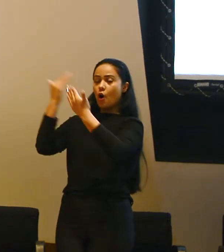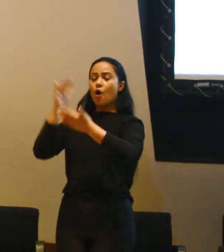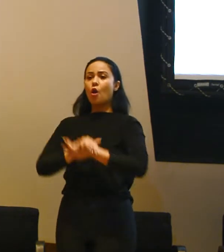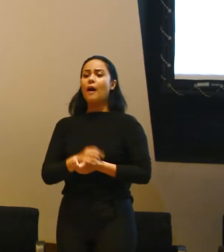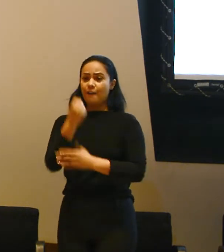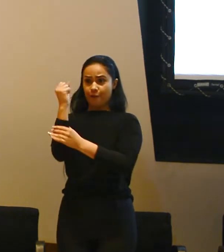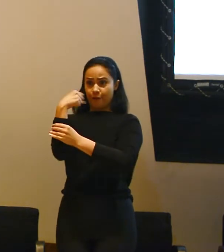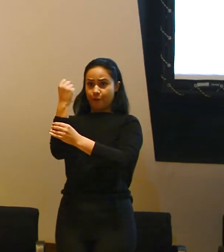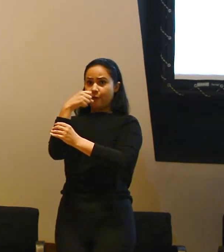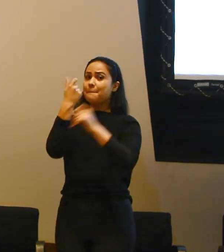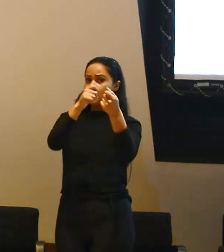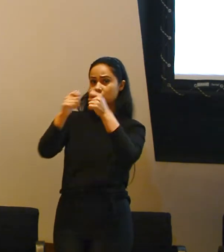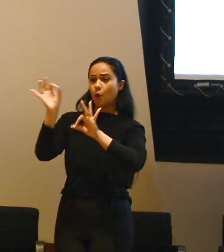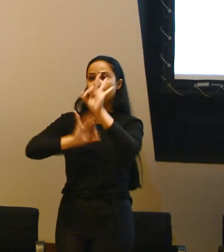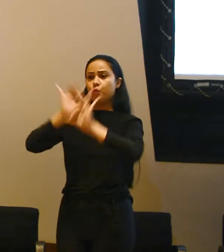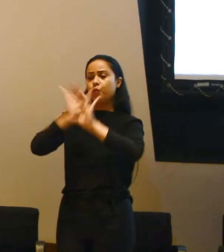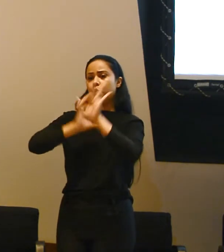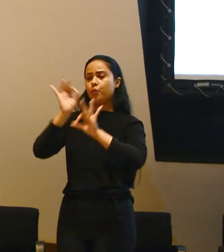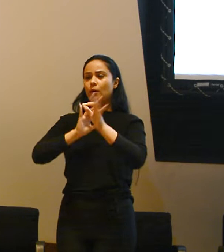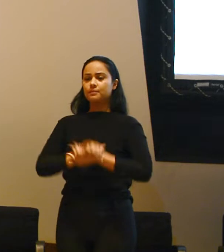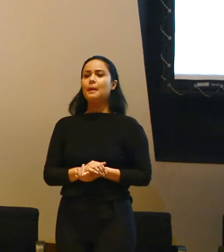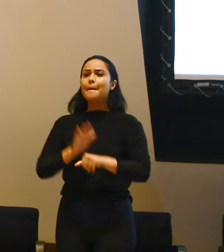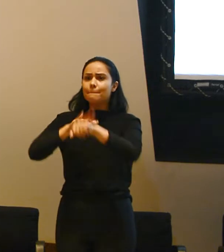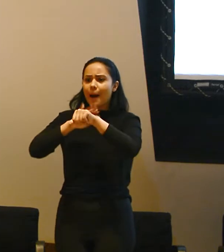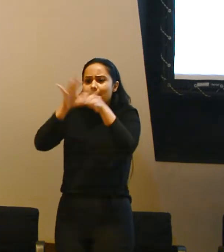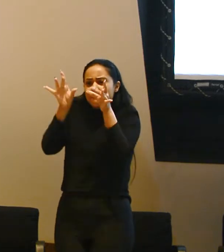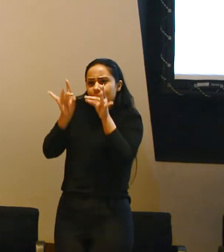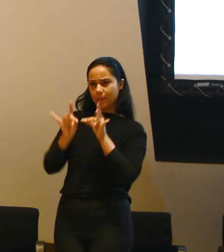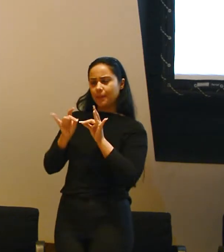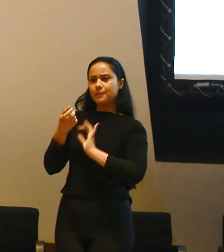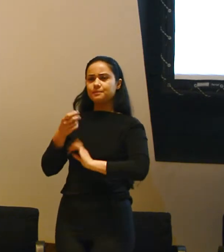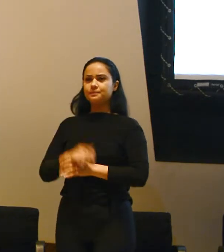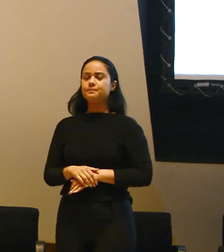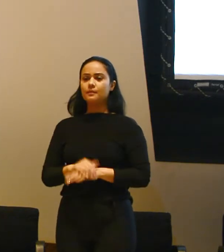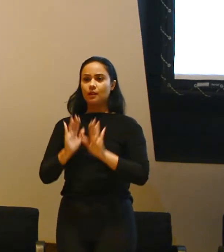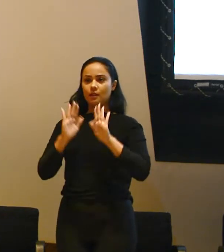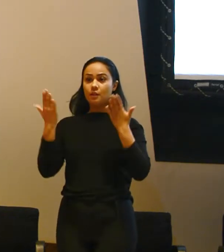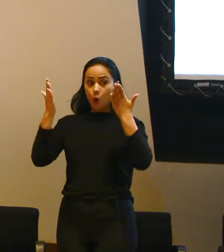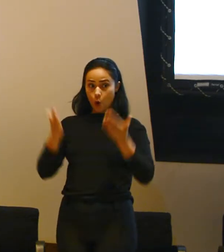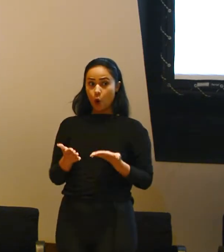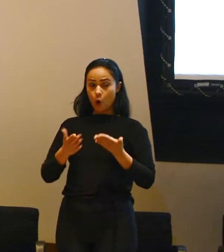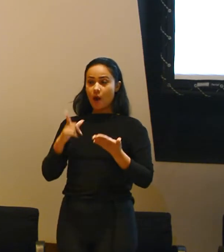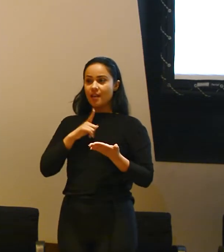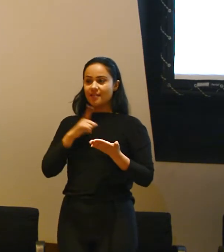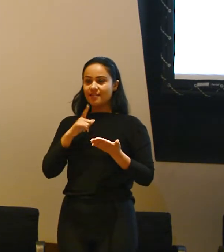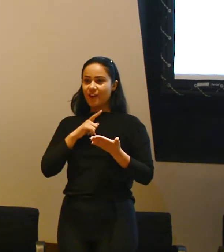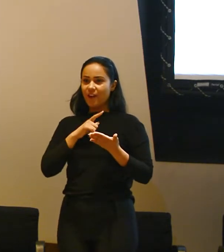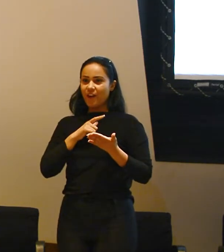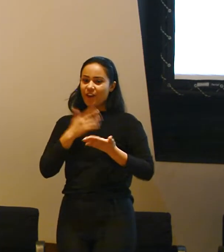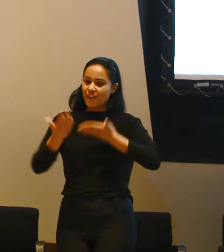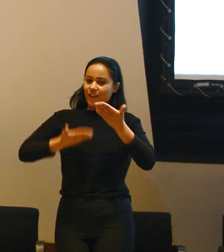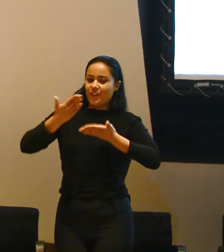da fisioterapia, quando o paciente precisa de uma reabilitação vestibular mais específica. hoje eu vou puxar um pouco a sardinha para o nosso lado